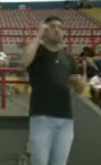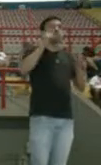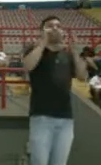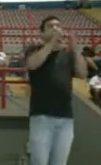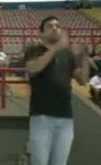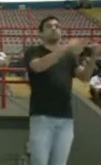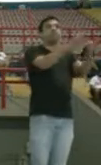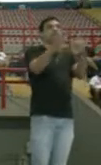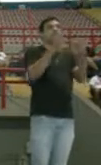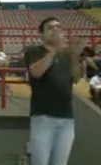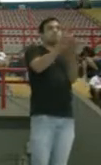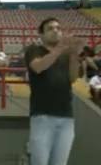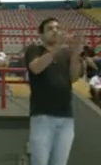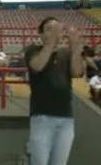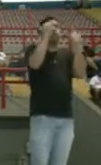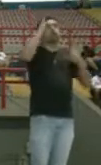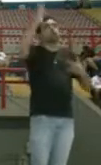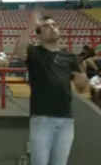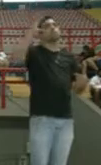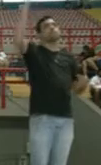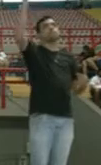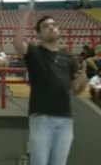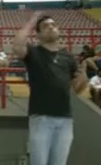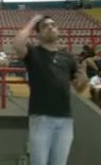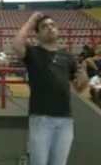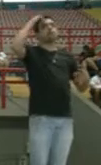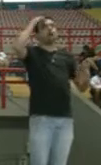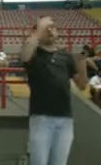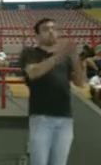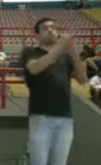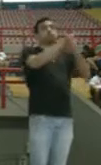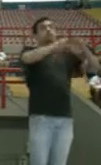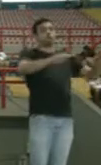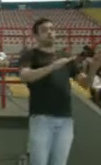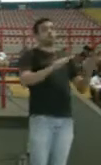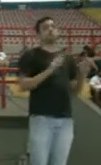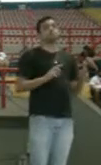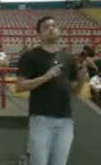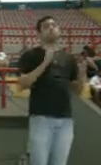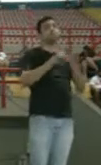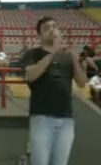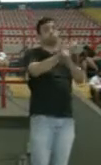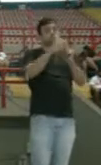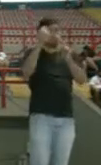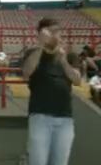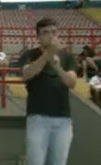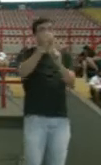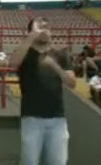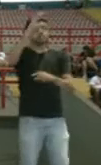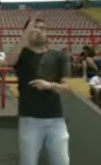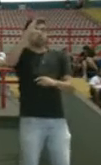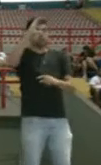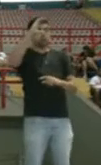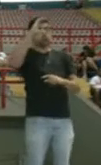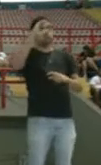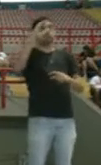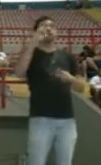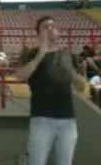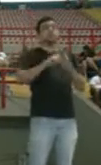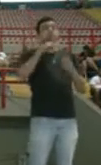querer manter o capitalismo. Ele é utópico, ele acredita no fim do capitalismo. Tem o socialismo científico de